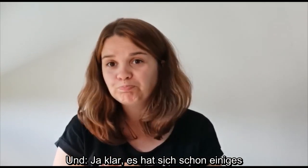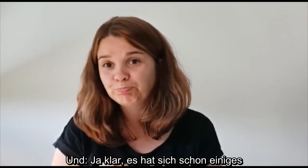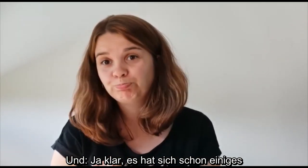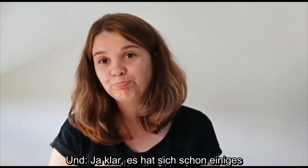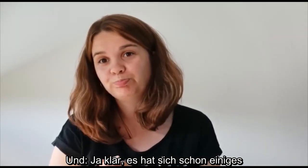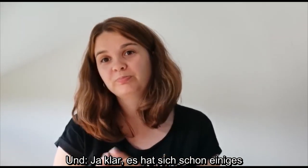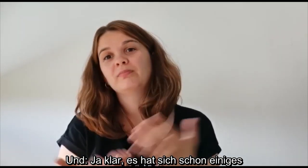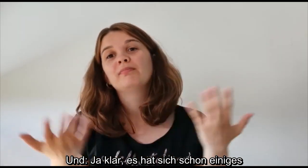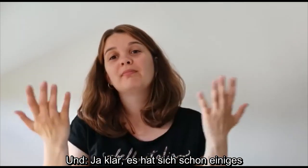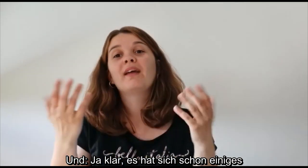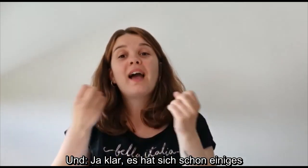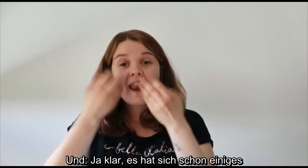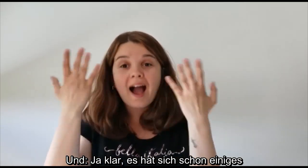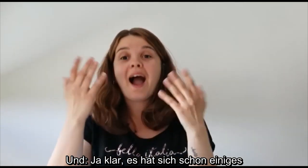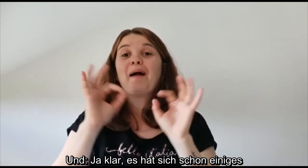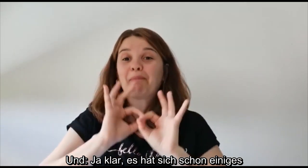ja